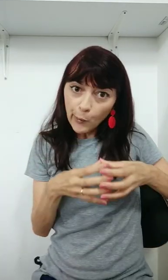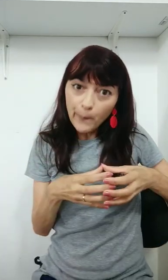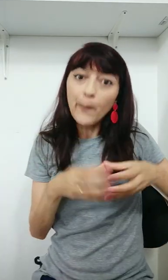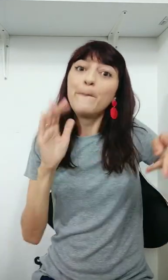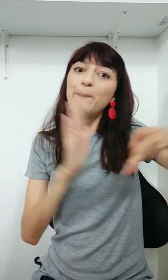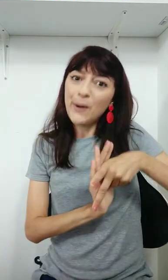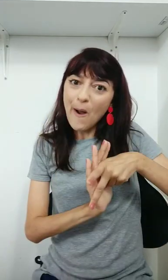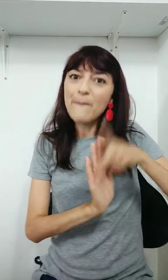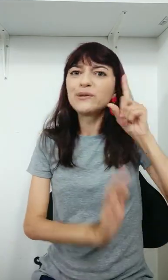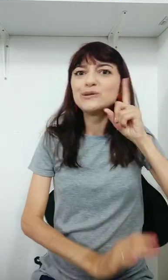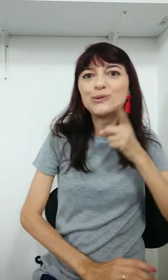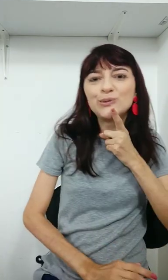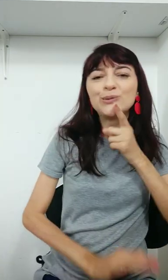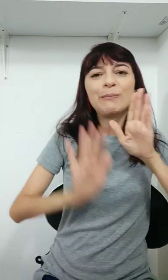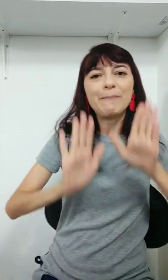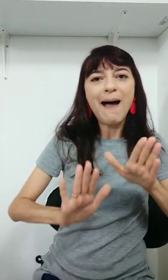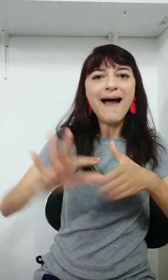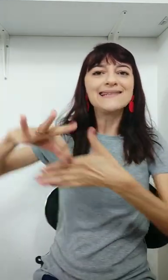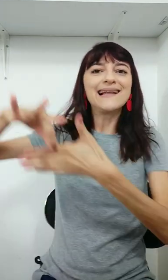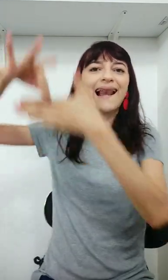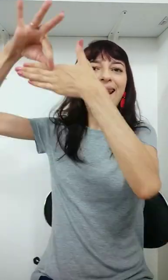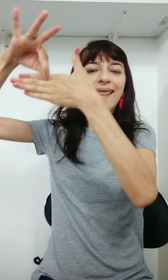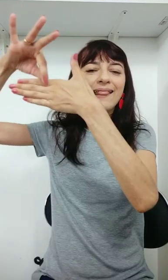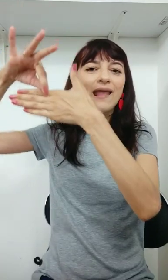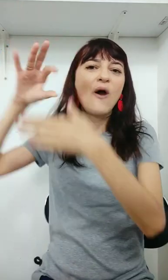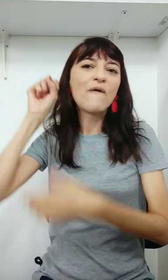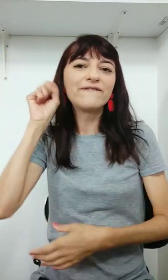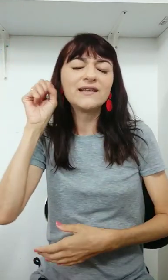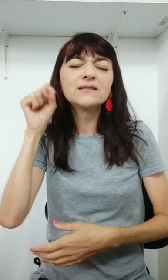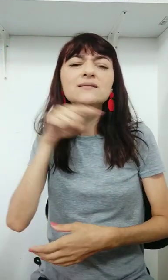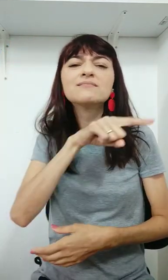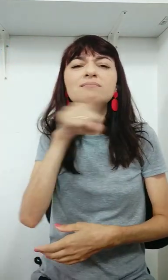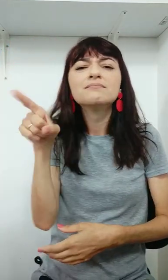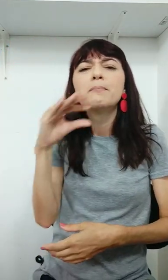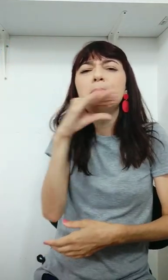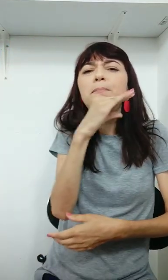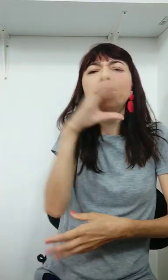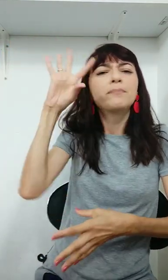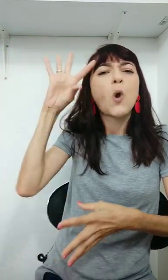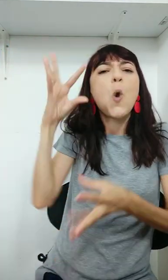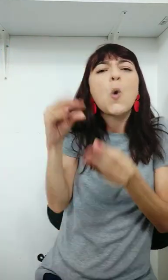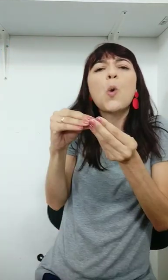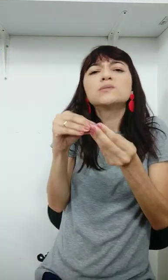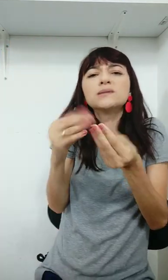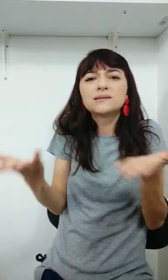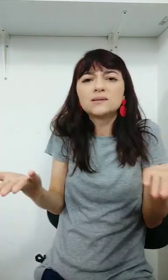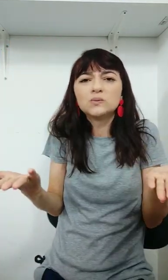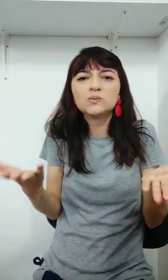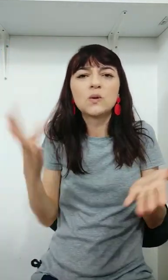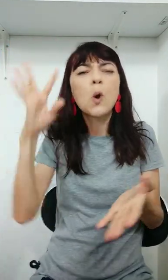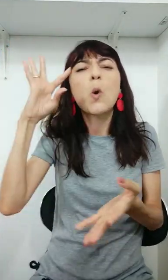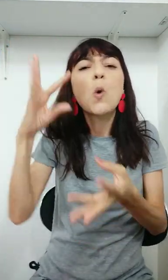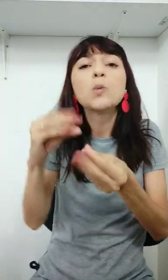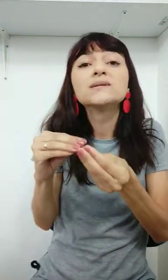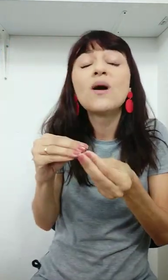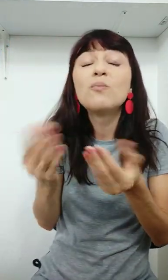igreja, a maioria é ouvinte, tá? A maioria é ouvinte. A maioria dos líderes em igrejas onde tem ministérios de surdos, a